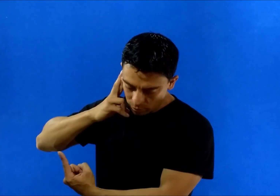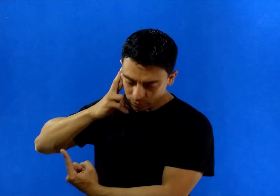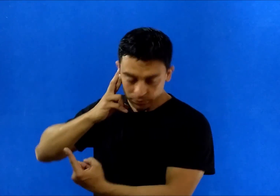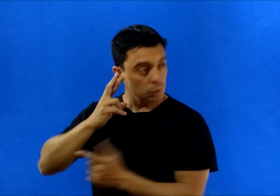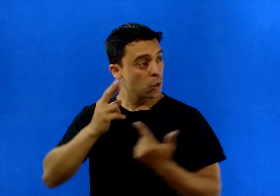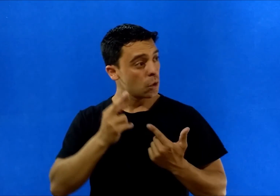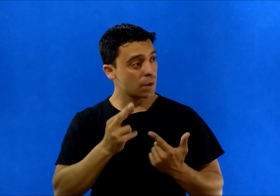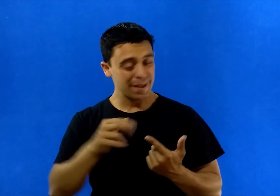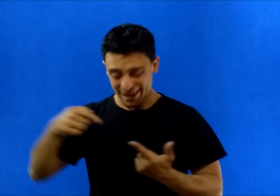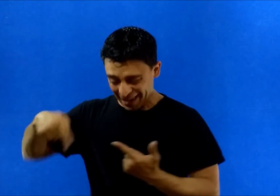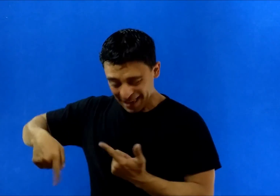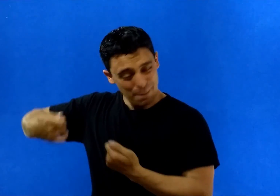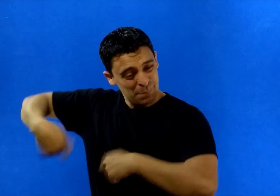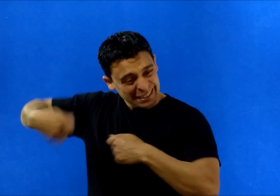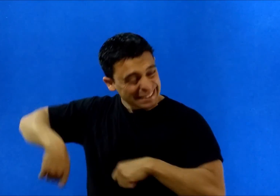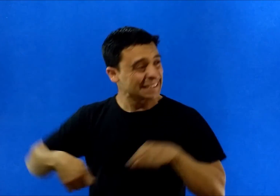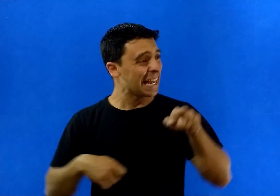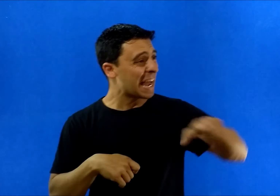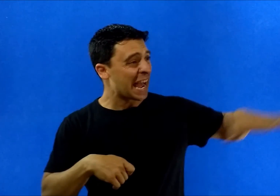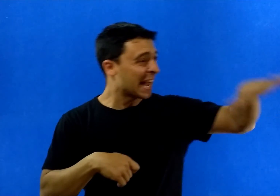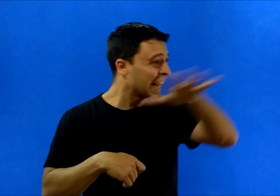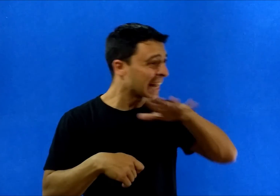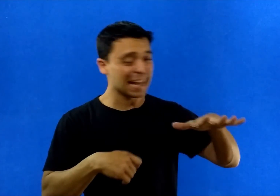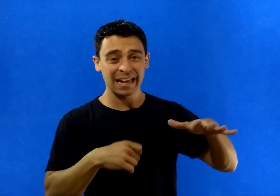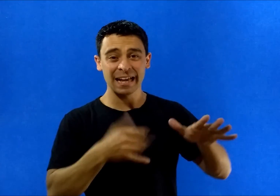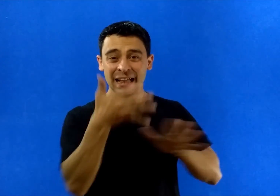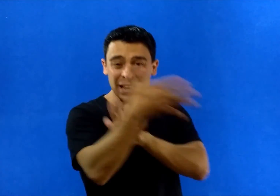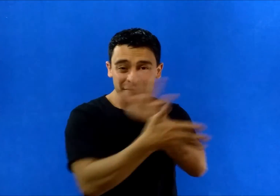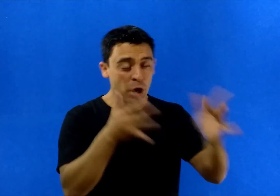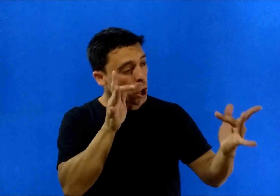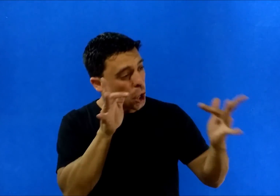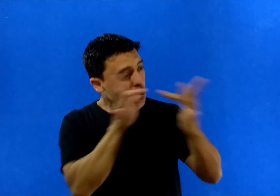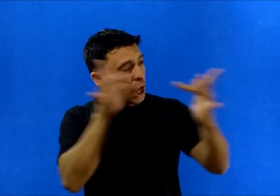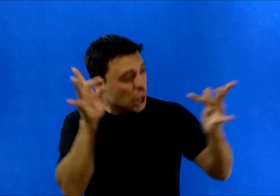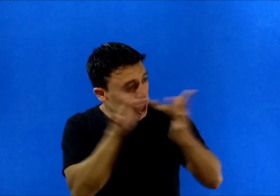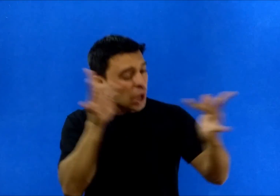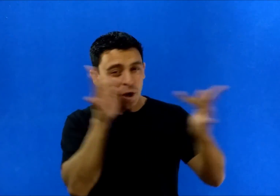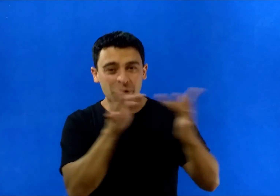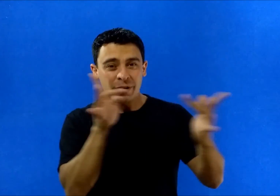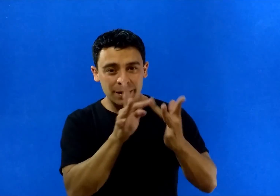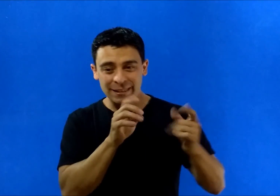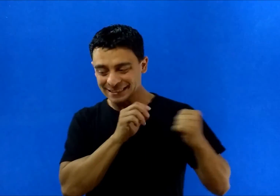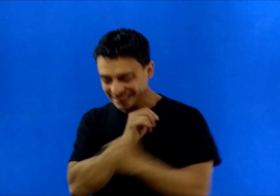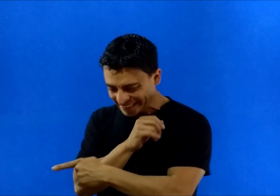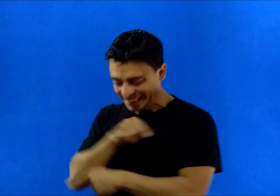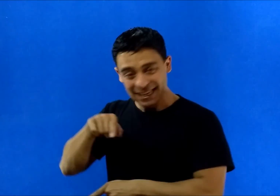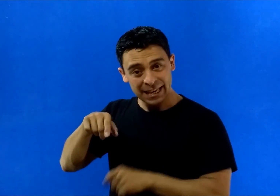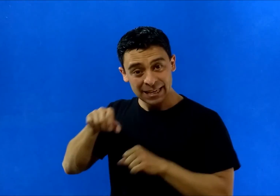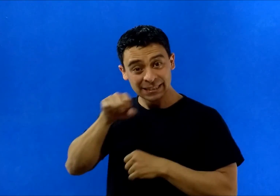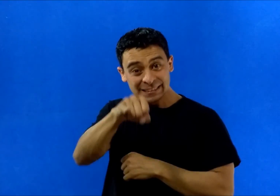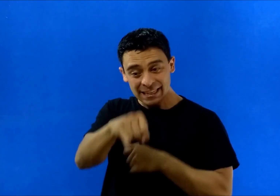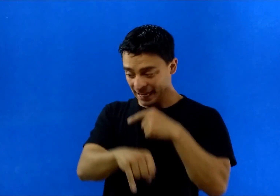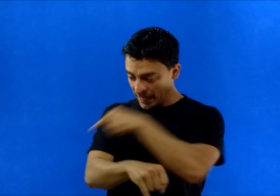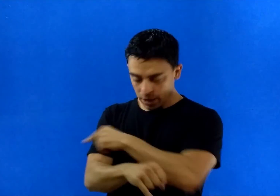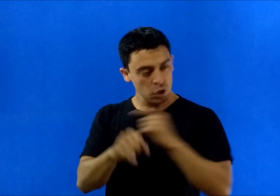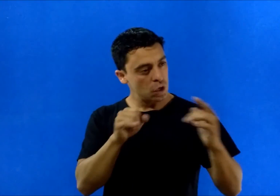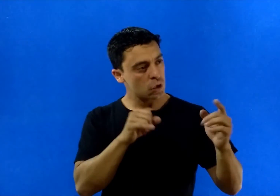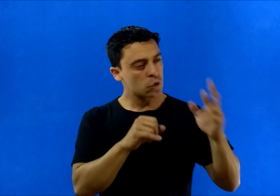pensar, um surdo, ele precisa ali, a língua de sinais, ter contato. Se